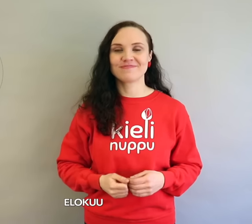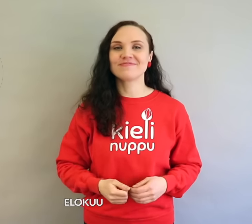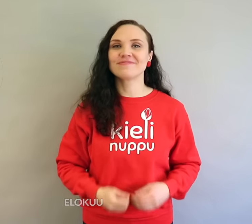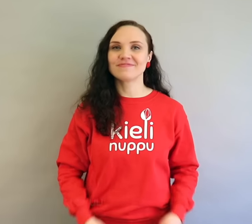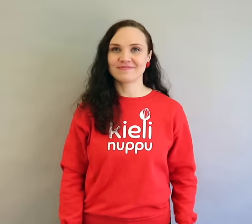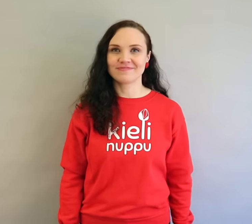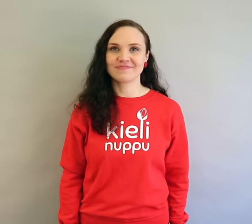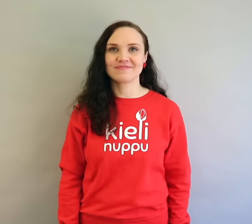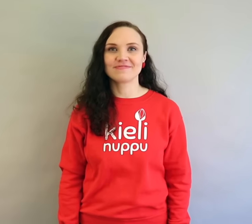elokuu.